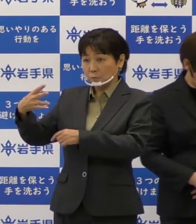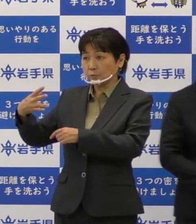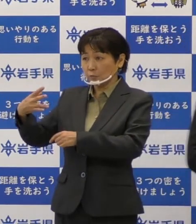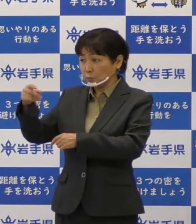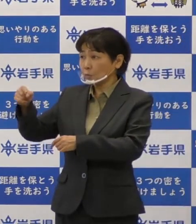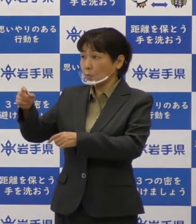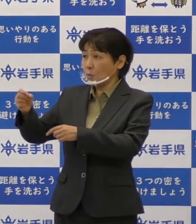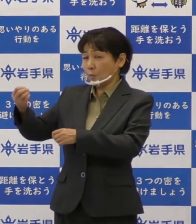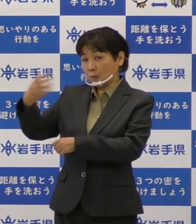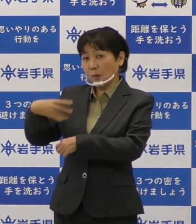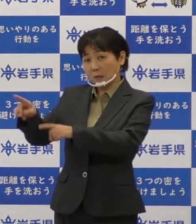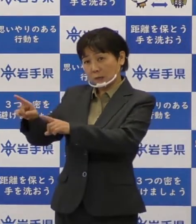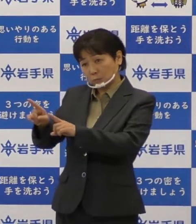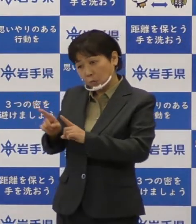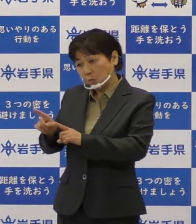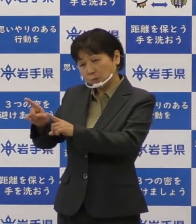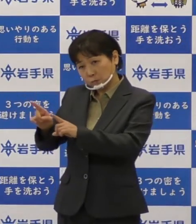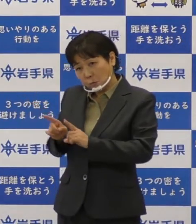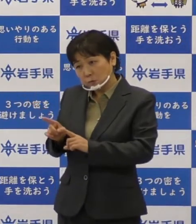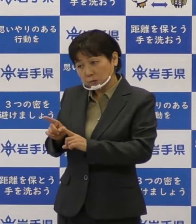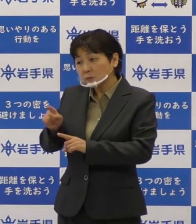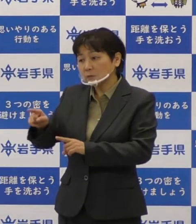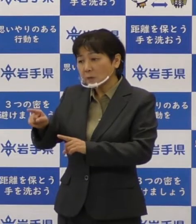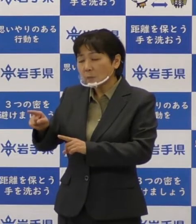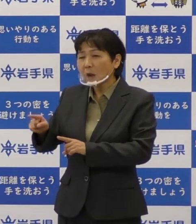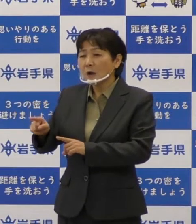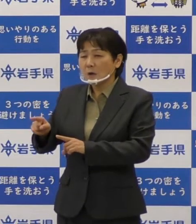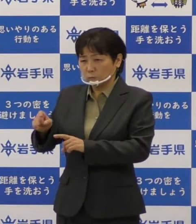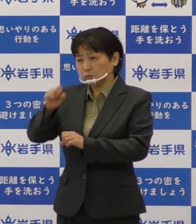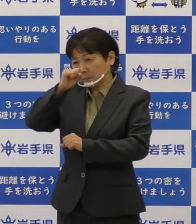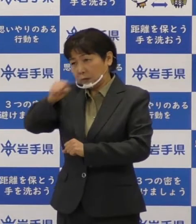丈夫であれば、まずそれに従ってもらうということだと思います。